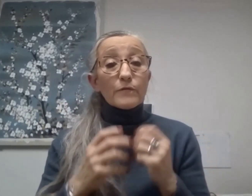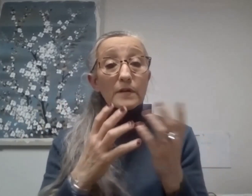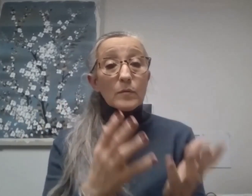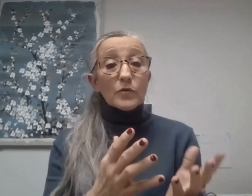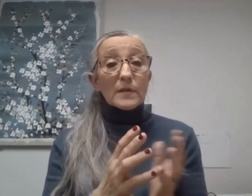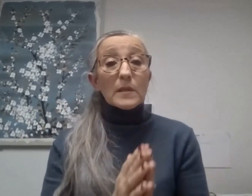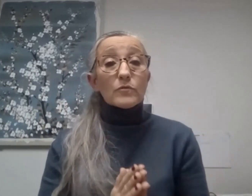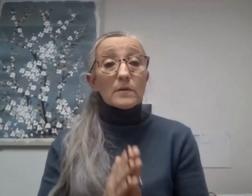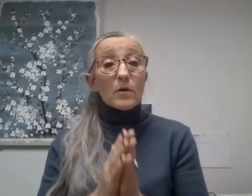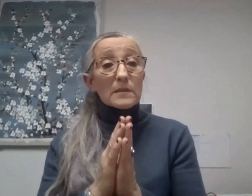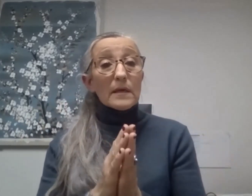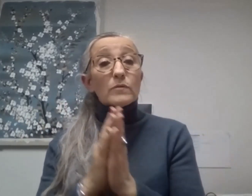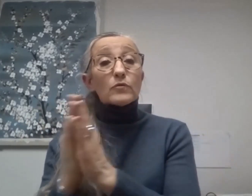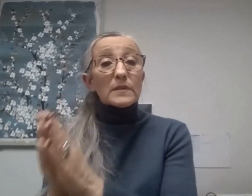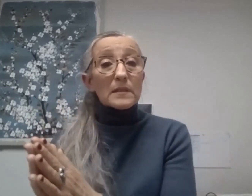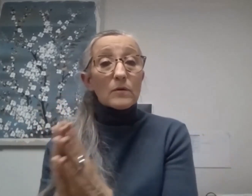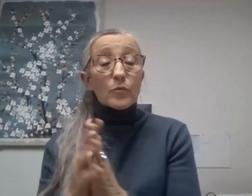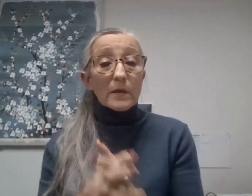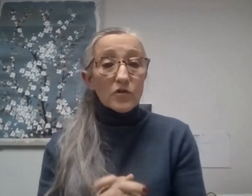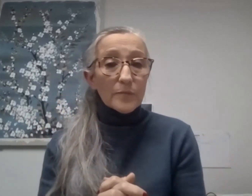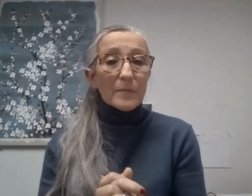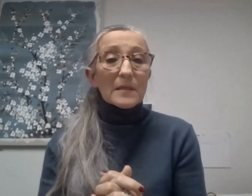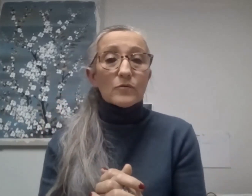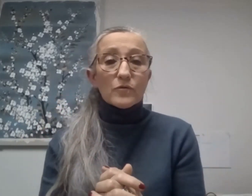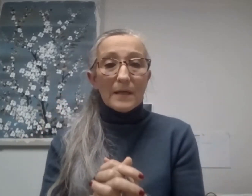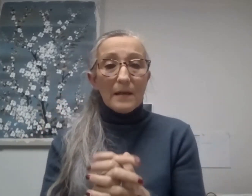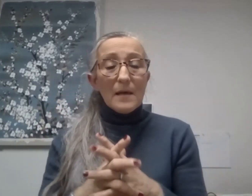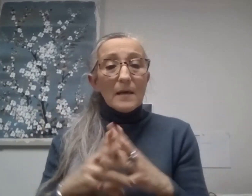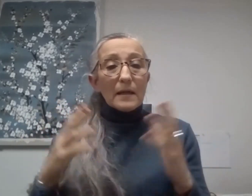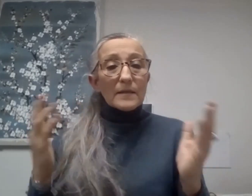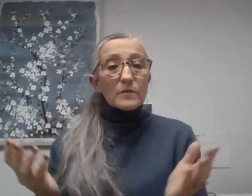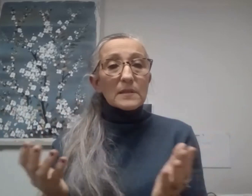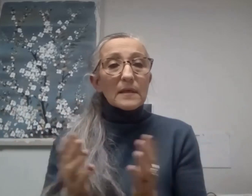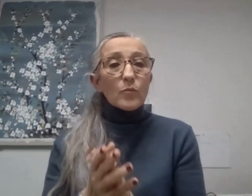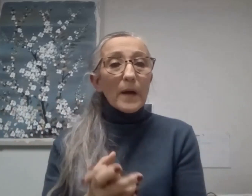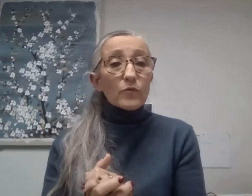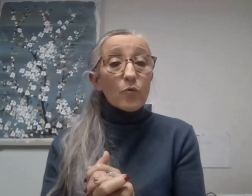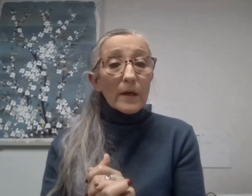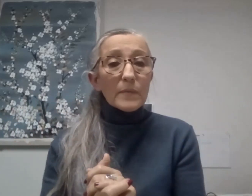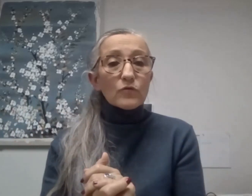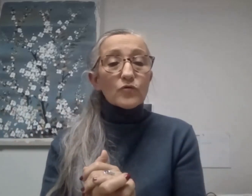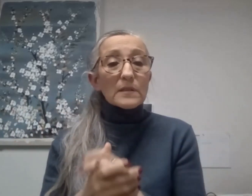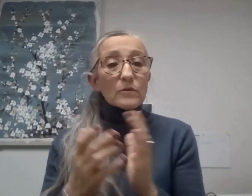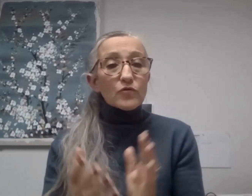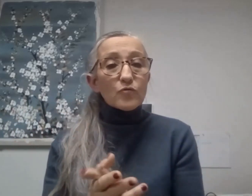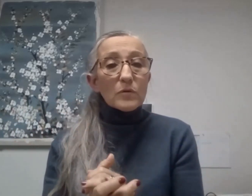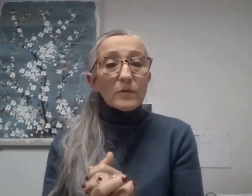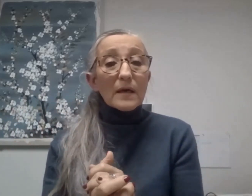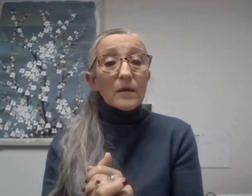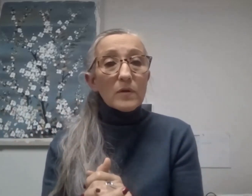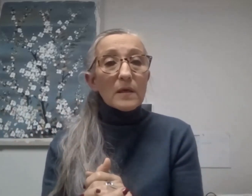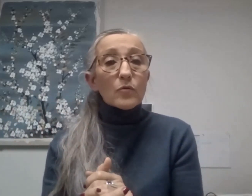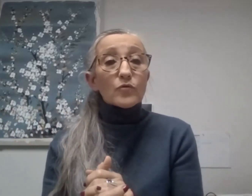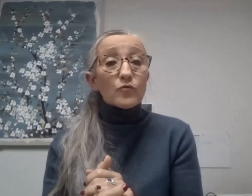l'on est forcément dans un milieu ordinaire. On est aussi pris en charge par le médico-social. La surdité, on part de loin, mais toujours est-il qu'aujourd'hui,